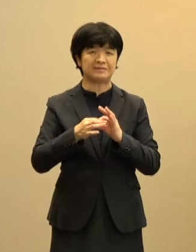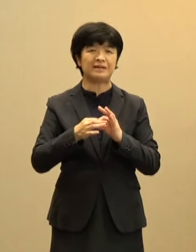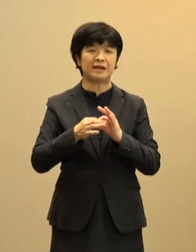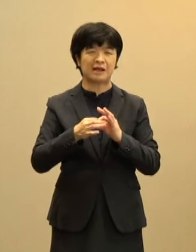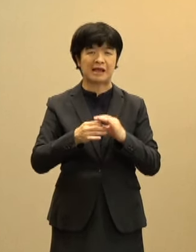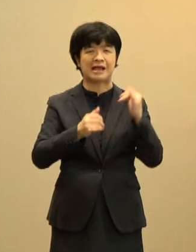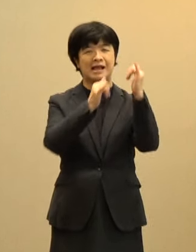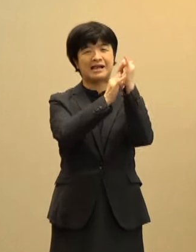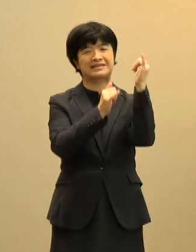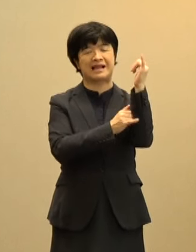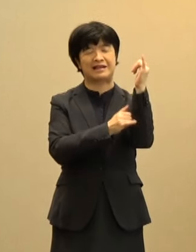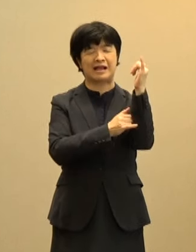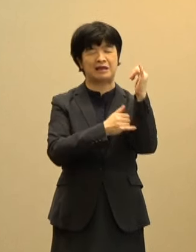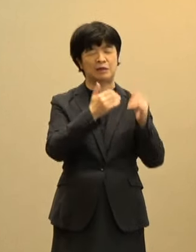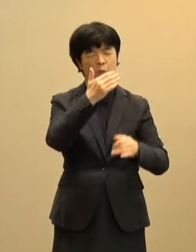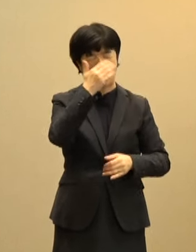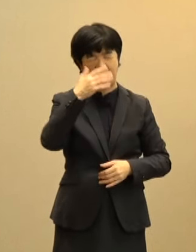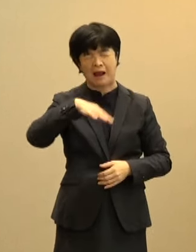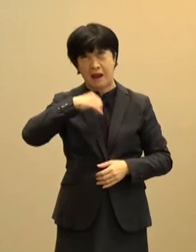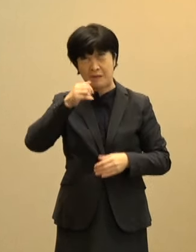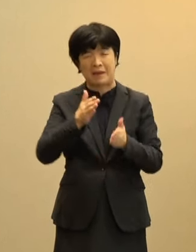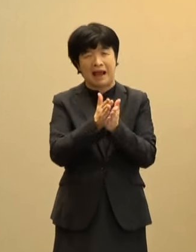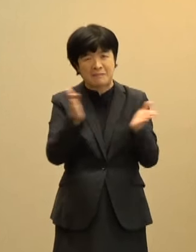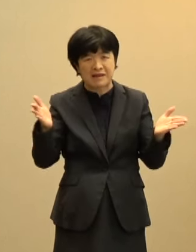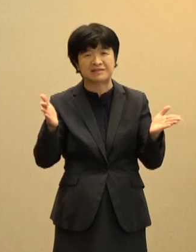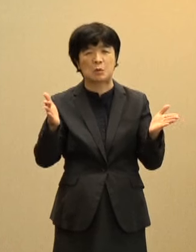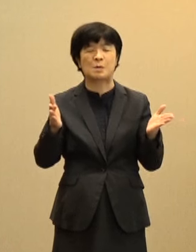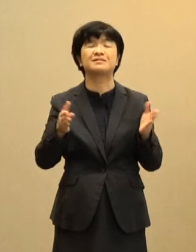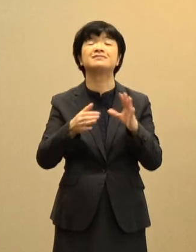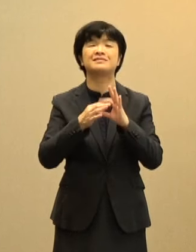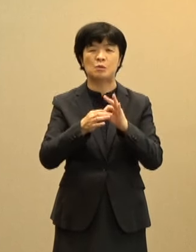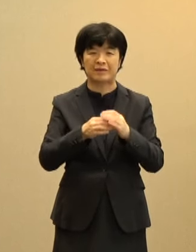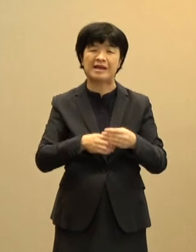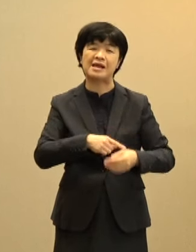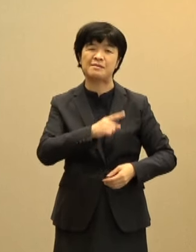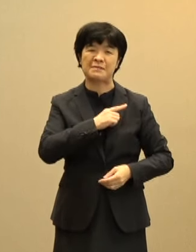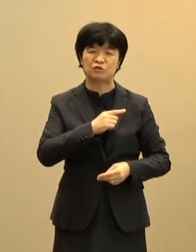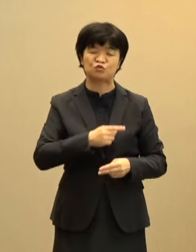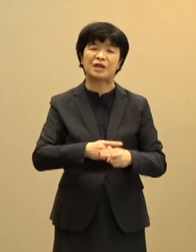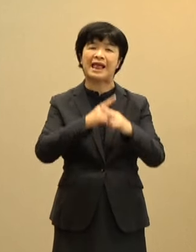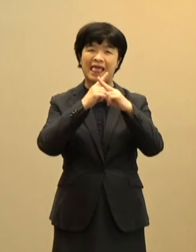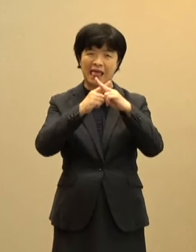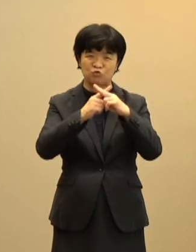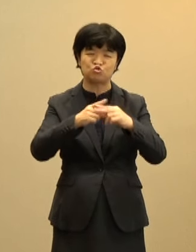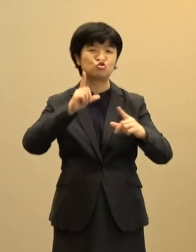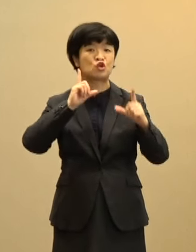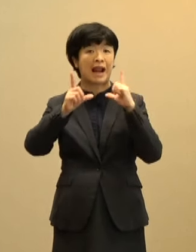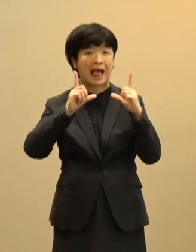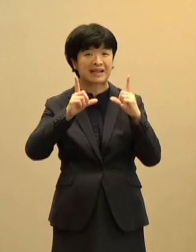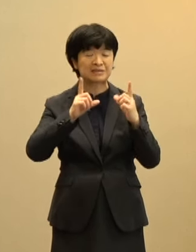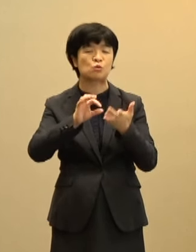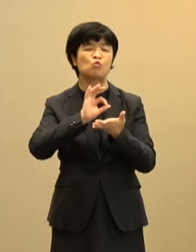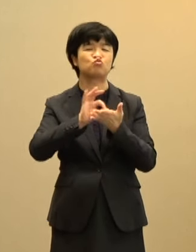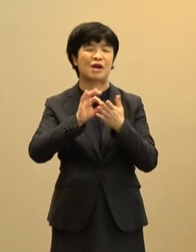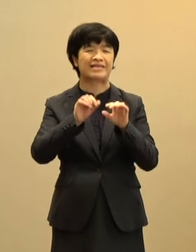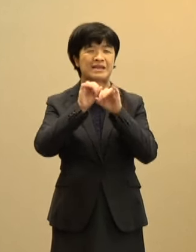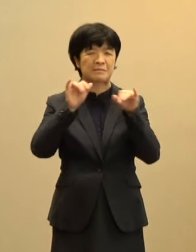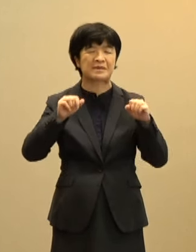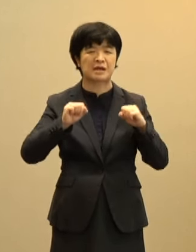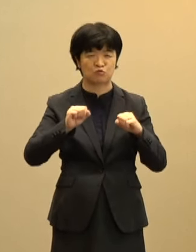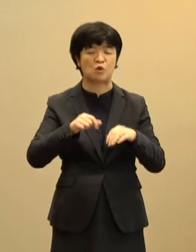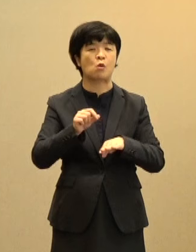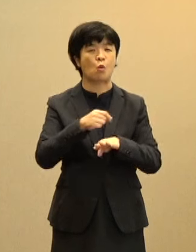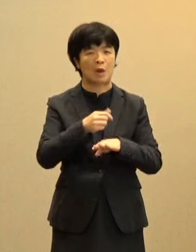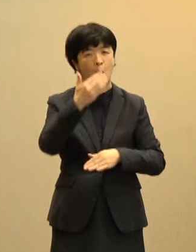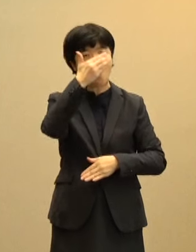制度ということでございますので、まあ、まずは X ですとか、まあ、あるいは LINE とか、そういうものを通じて幅広くということでございますけれども、そして